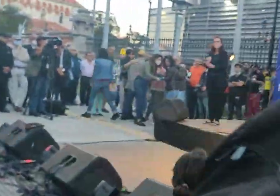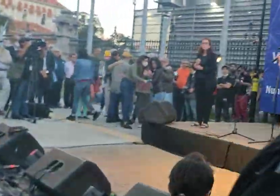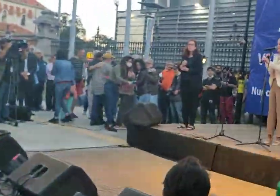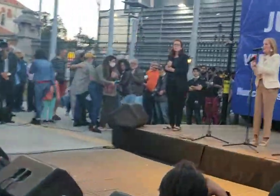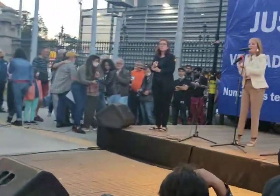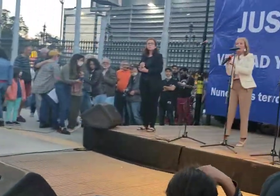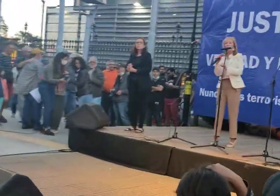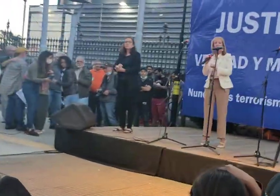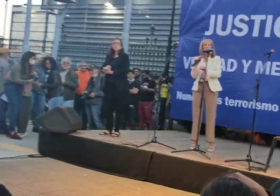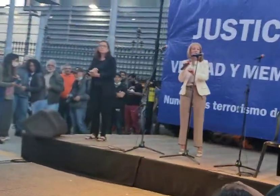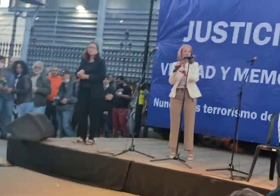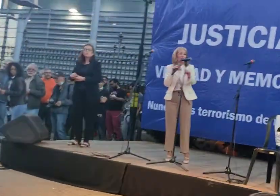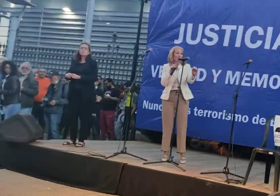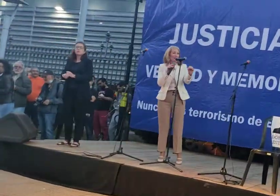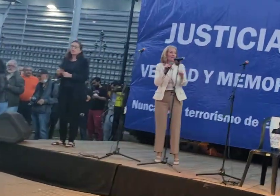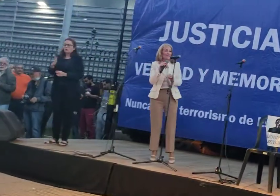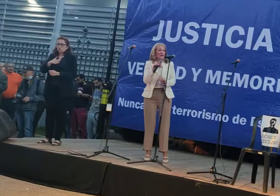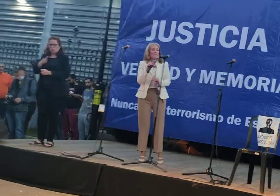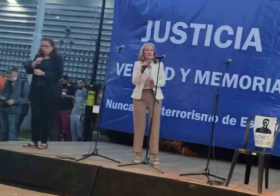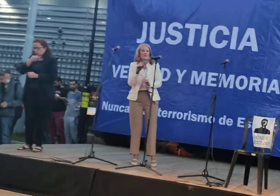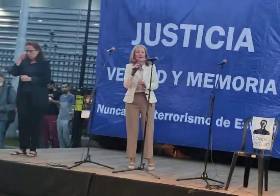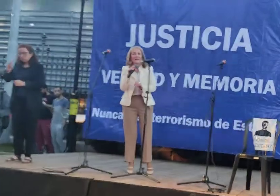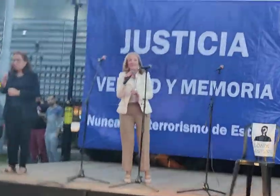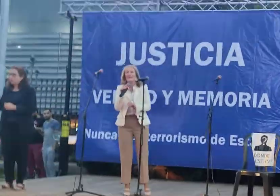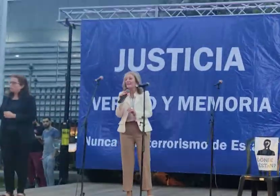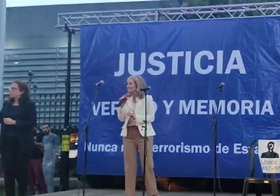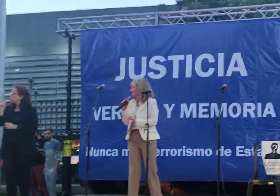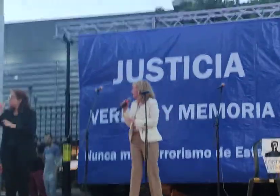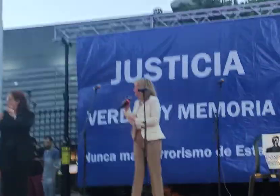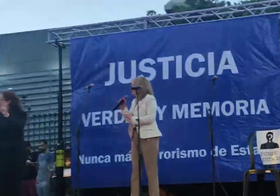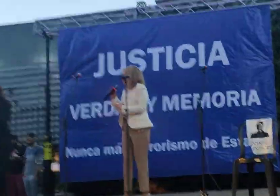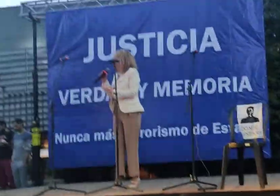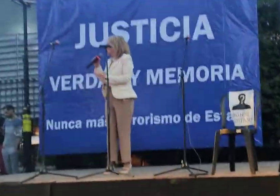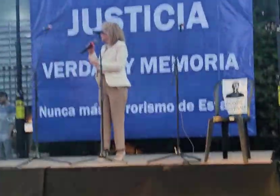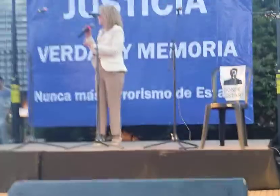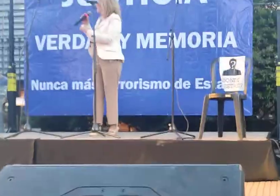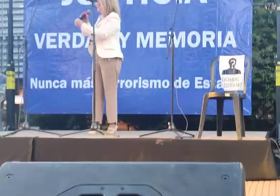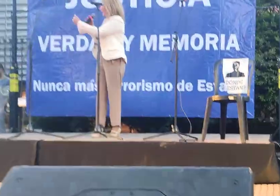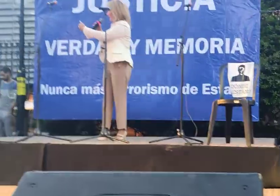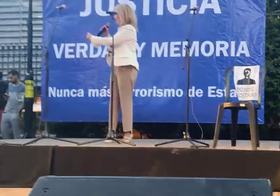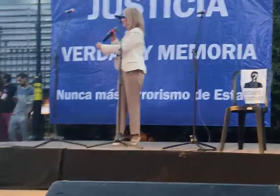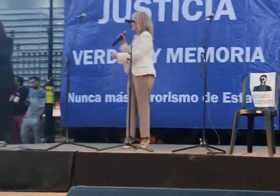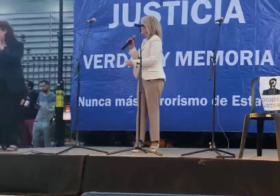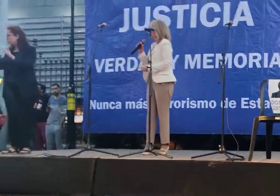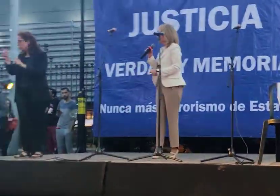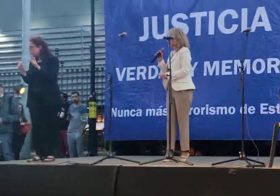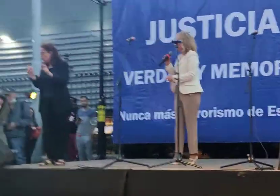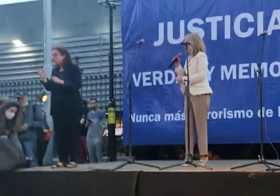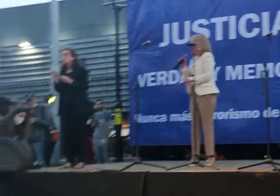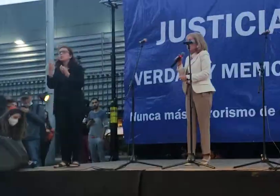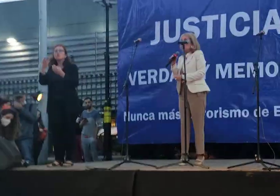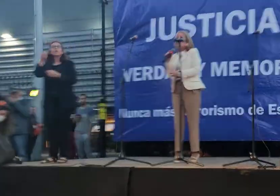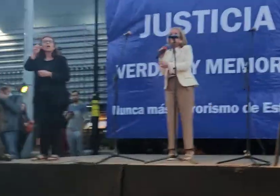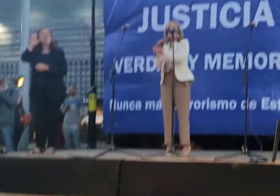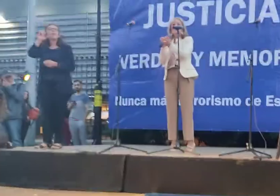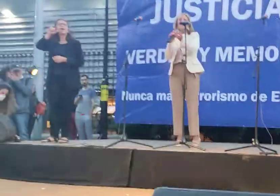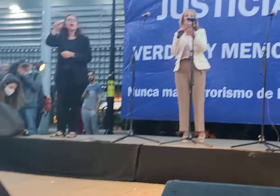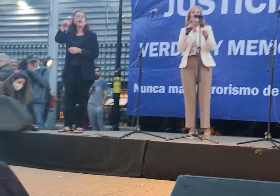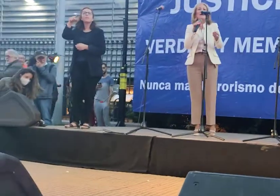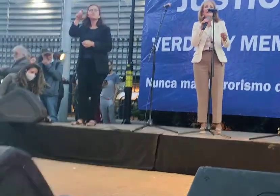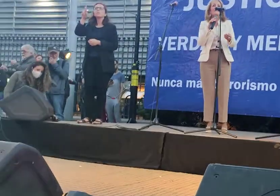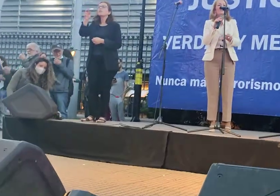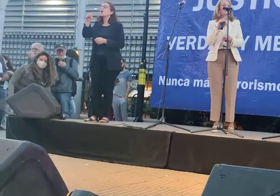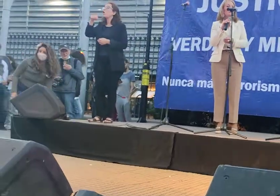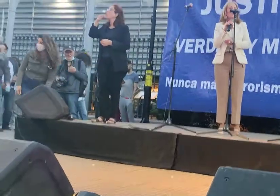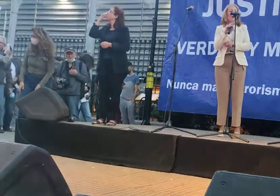voy a abusar de mi condición y de la cantidad de personas que hay acá, porque Alejandra hoy nombró